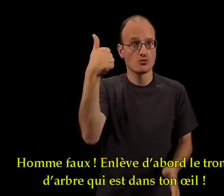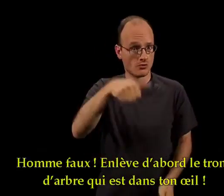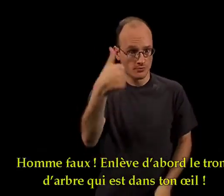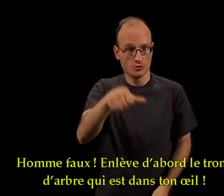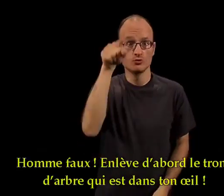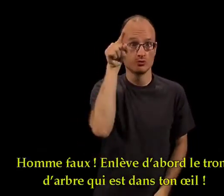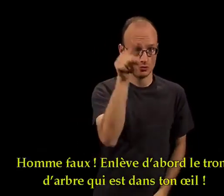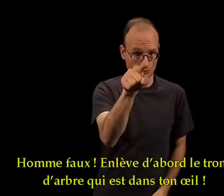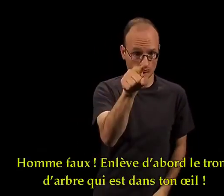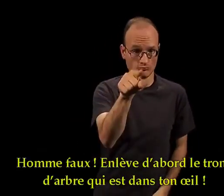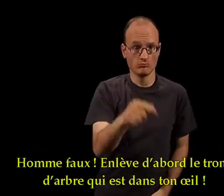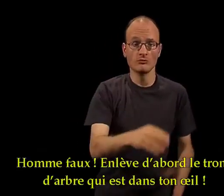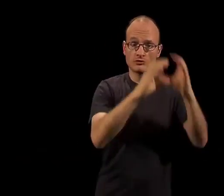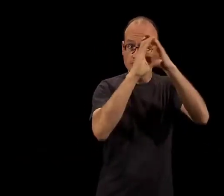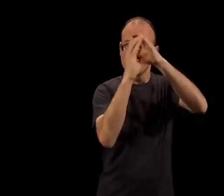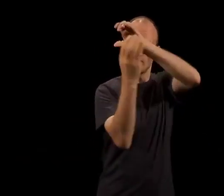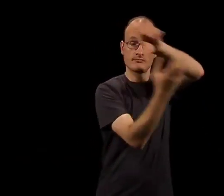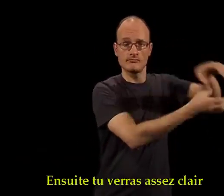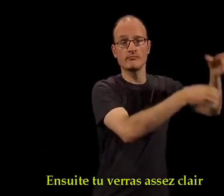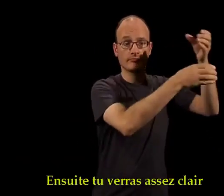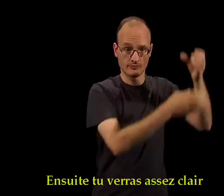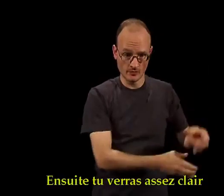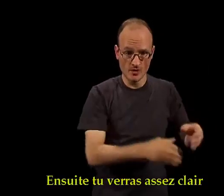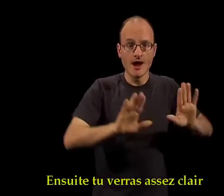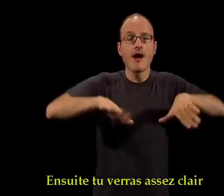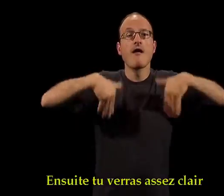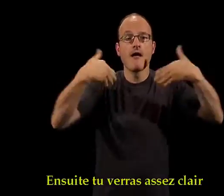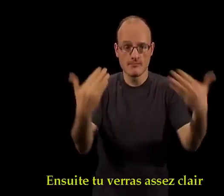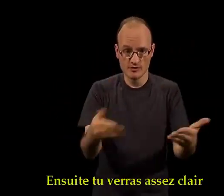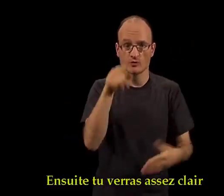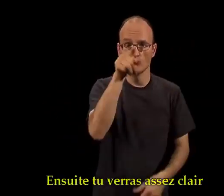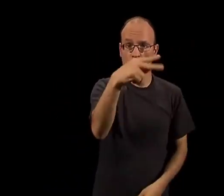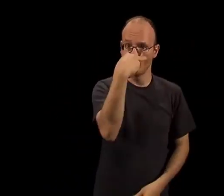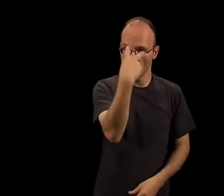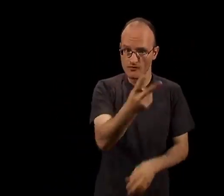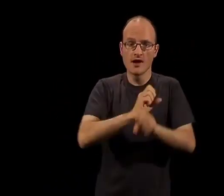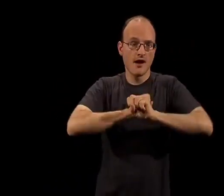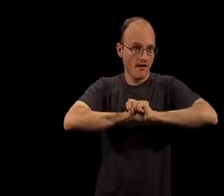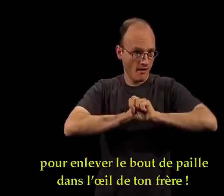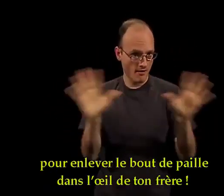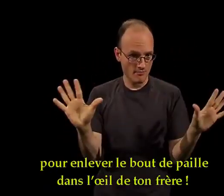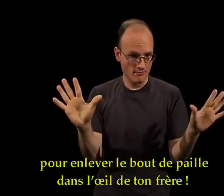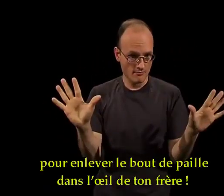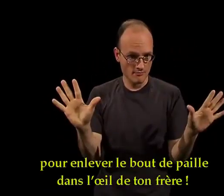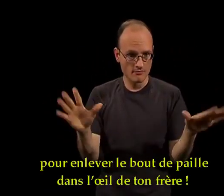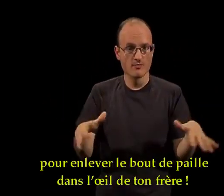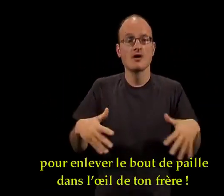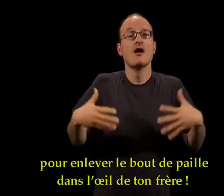faux, enlève d'abord le tronc d'arbre qui est dans ton œil. Ensuite, tu verras assez clair pour enlever le bout de paille dans l'œil de